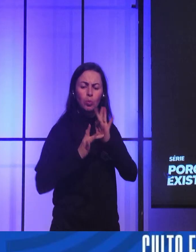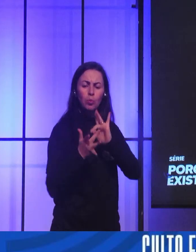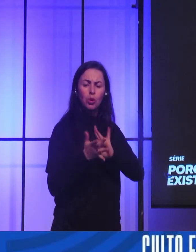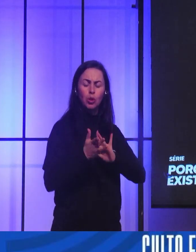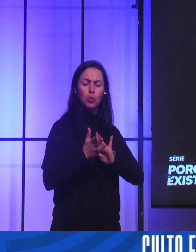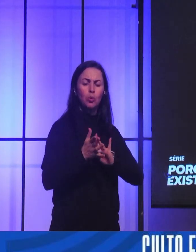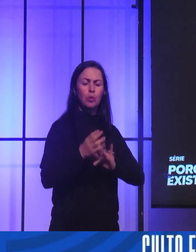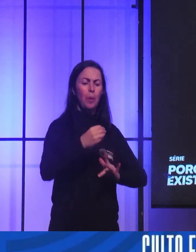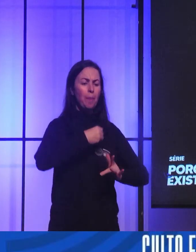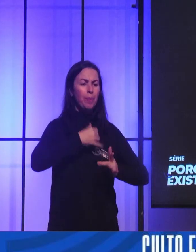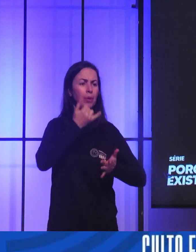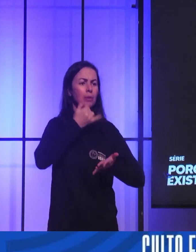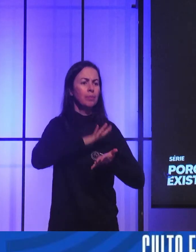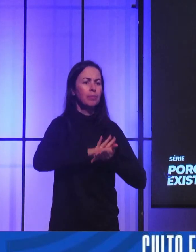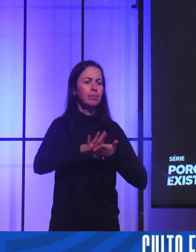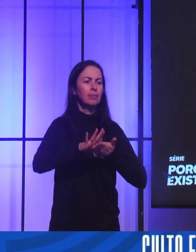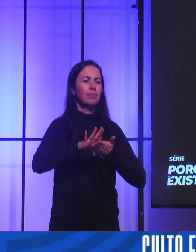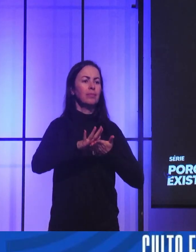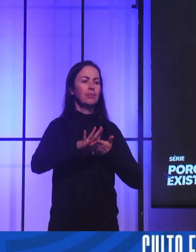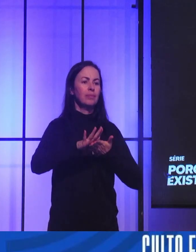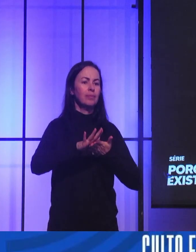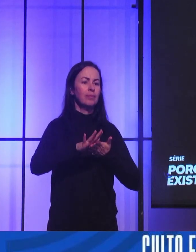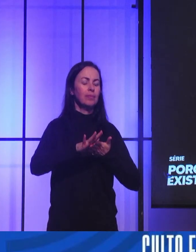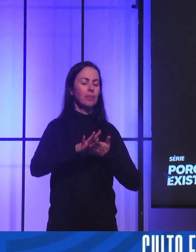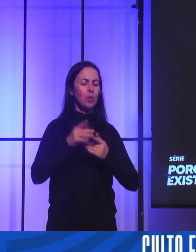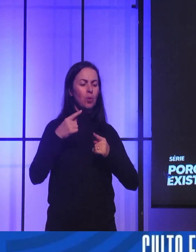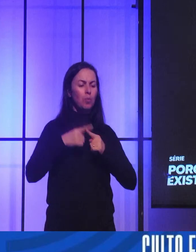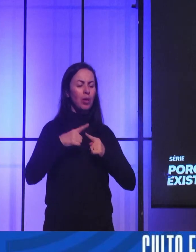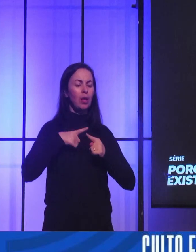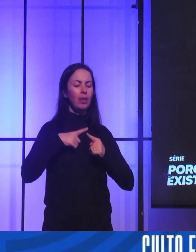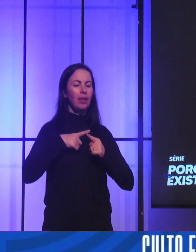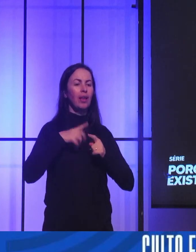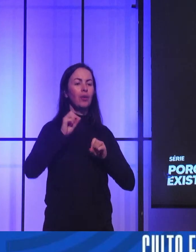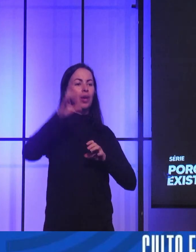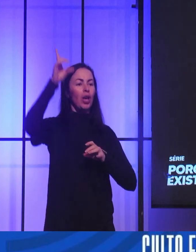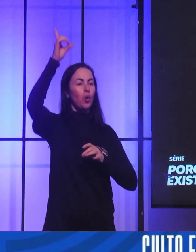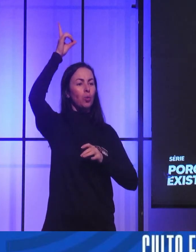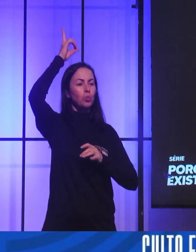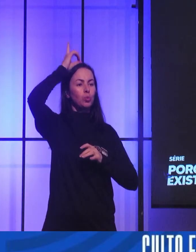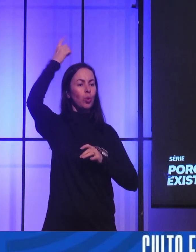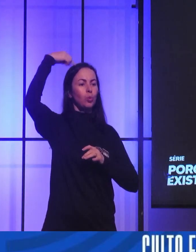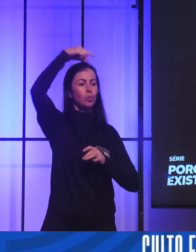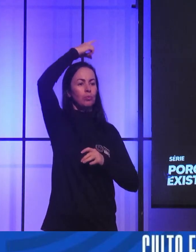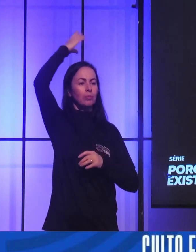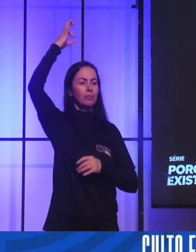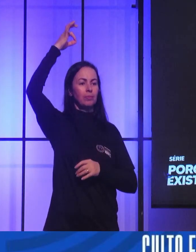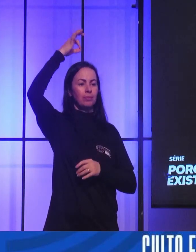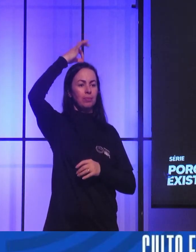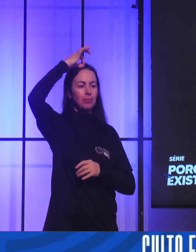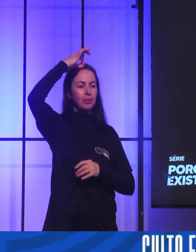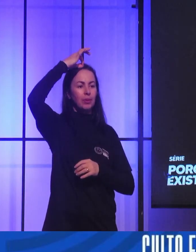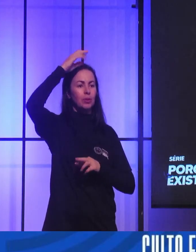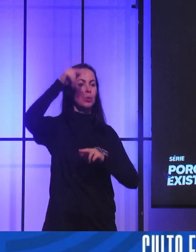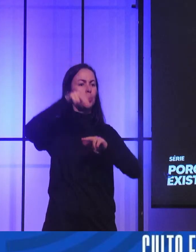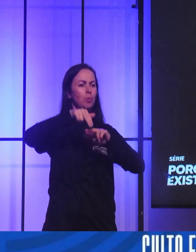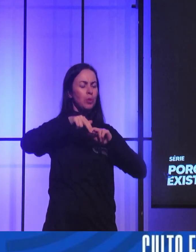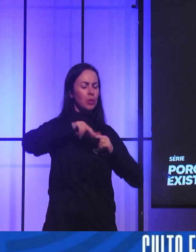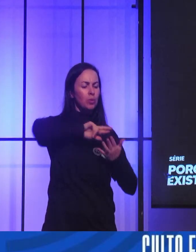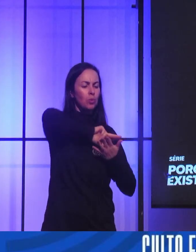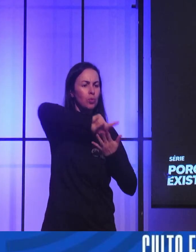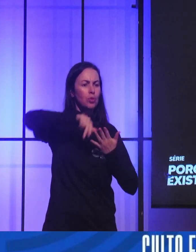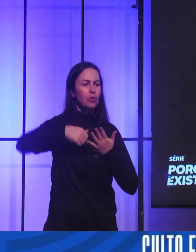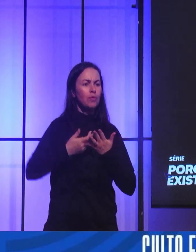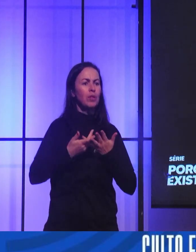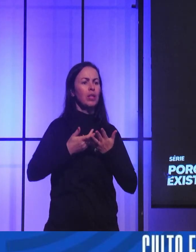dos seus pecados. E vocês receberão o dom do Espírito Santo. E com muitas outras palavras